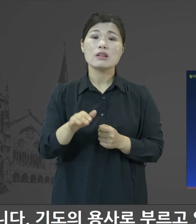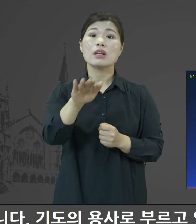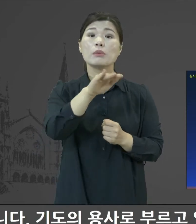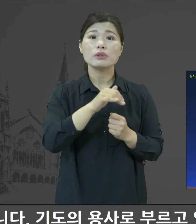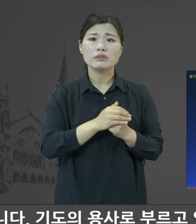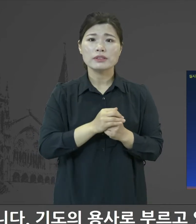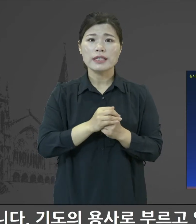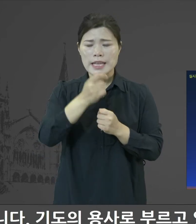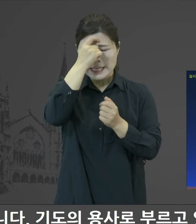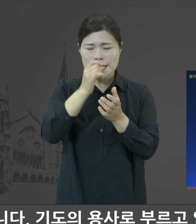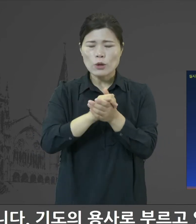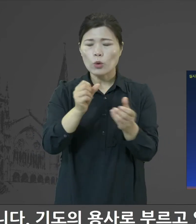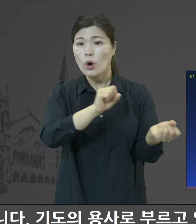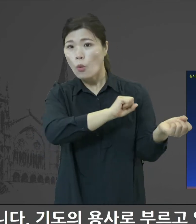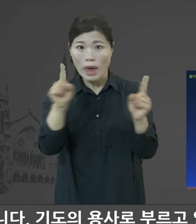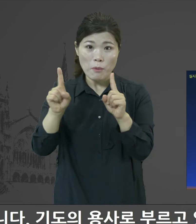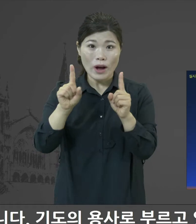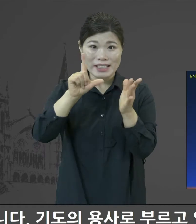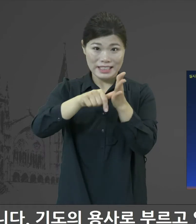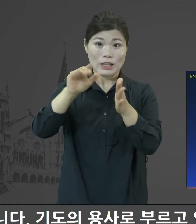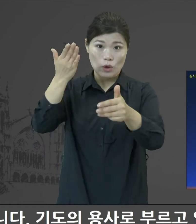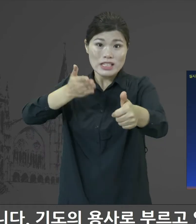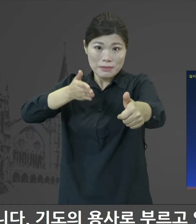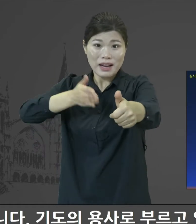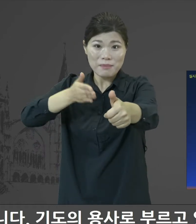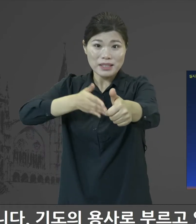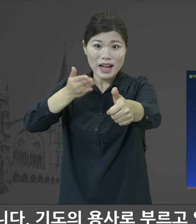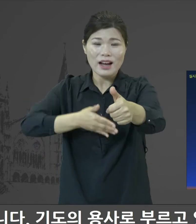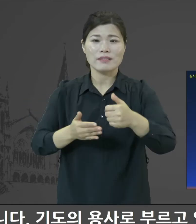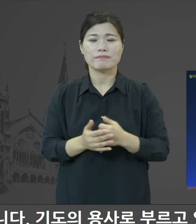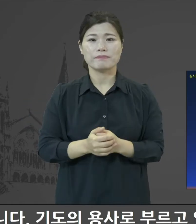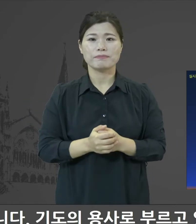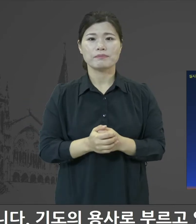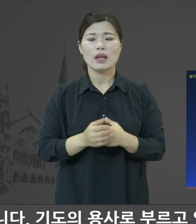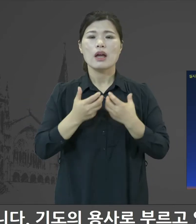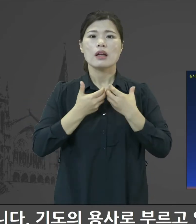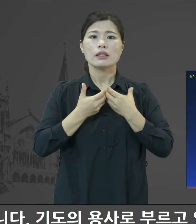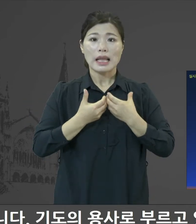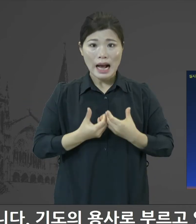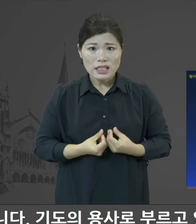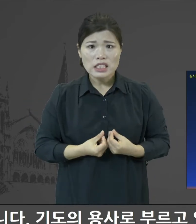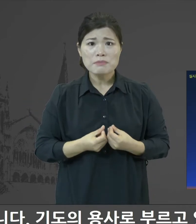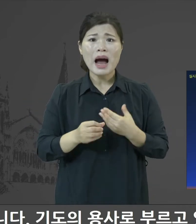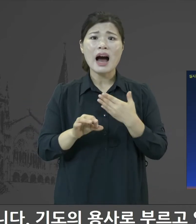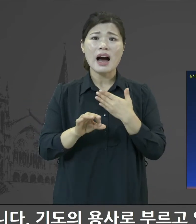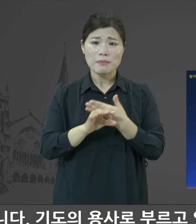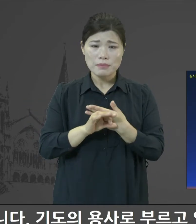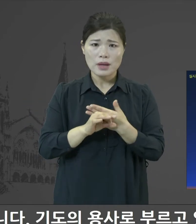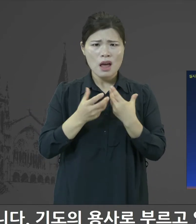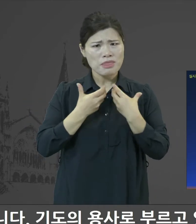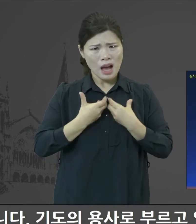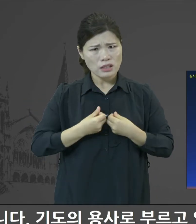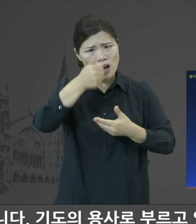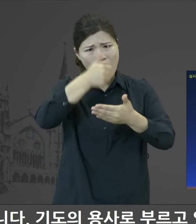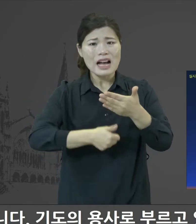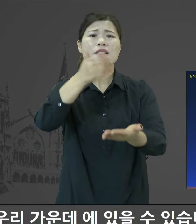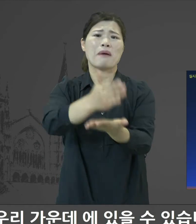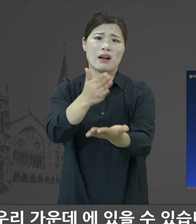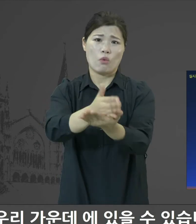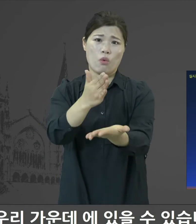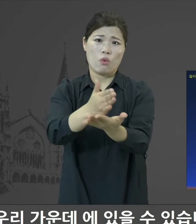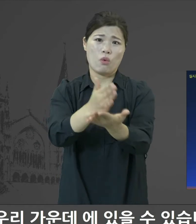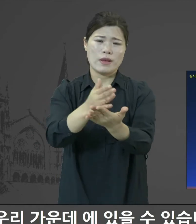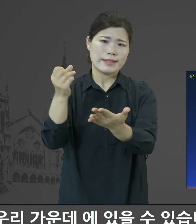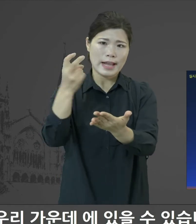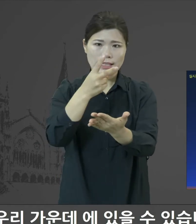그분들 회복하시는 이 아침 되기를 주 안에서 소망합니다. 그리고 낙심이 있으면 낙심에 빠지지 마시고